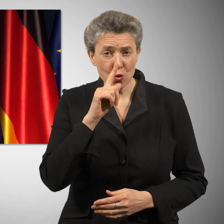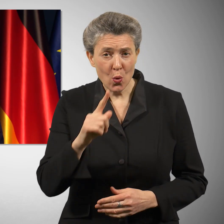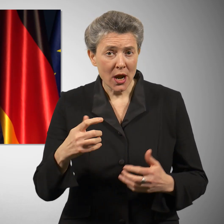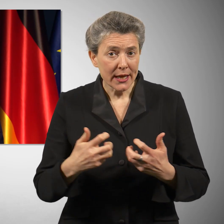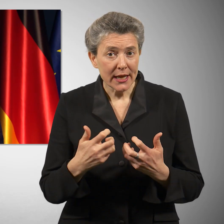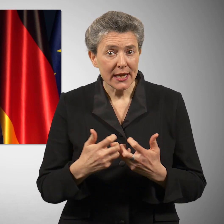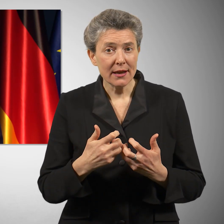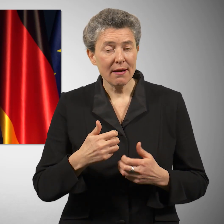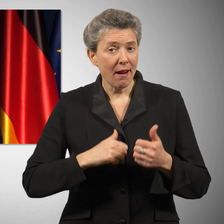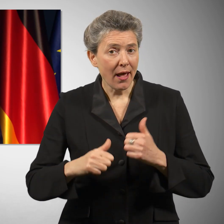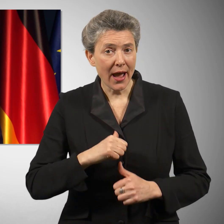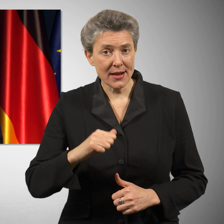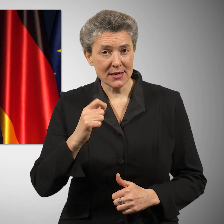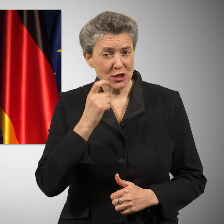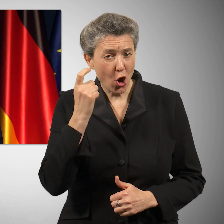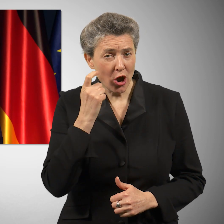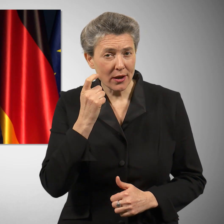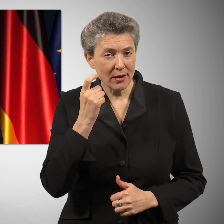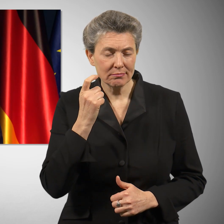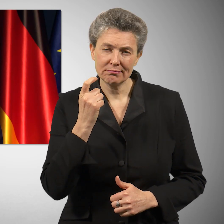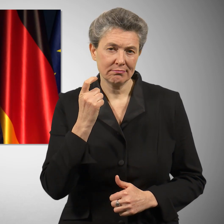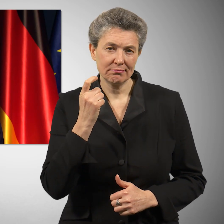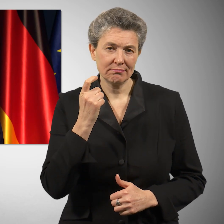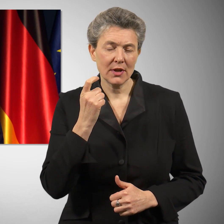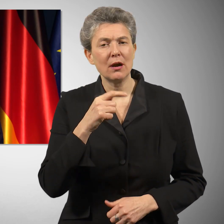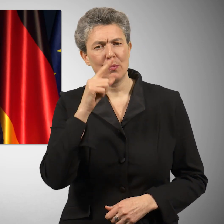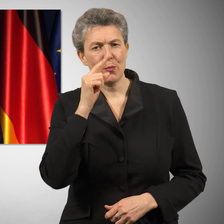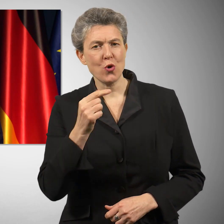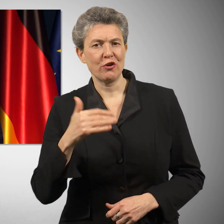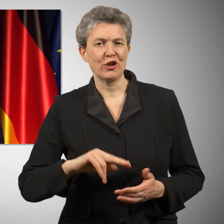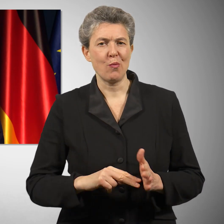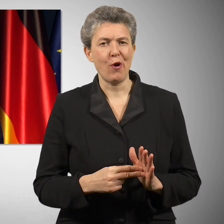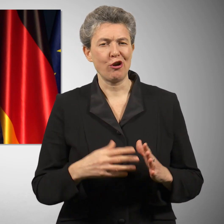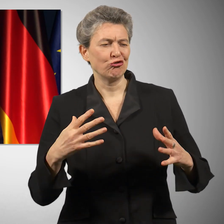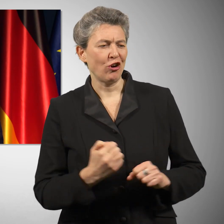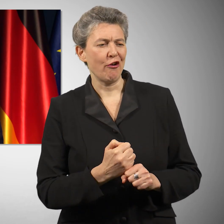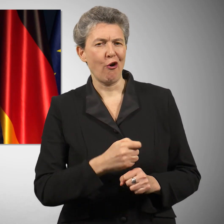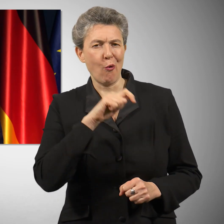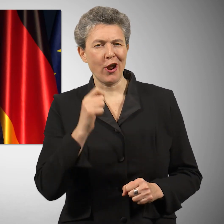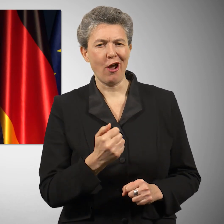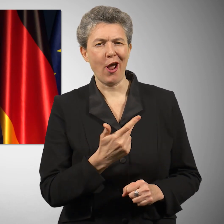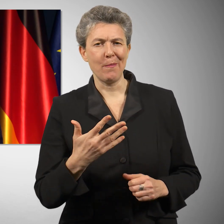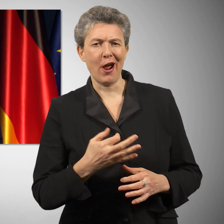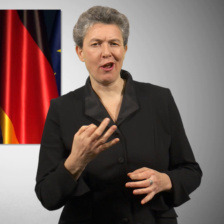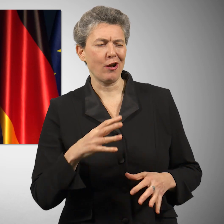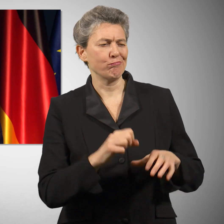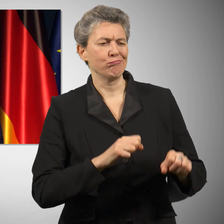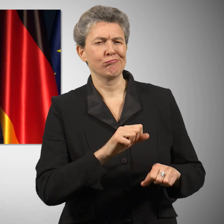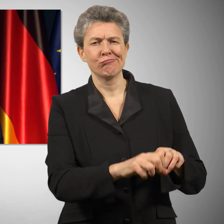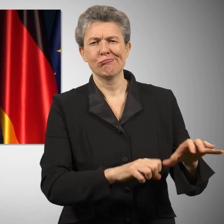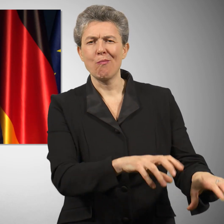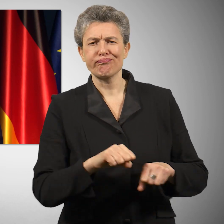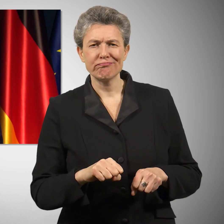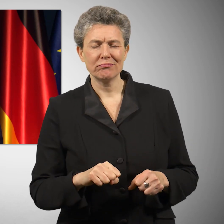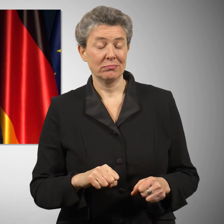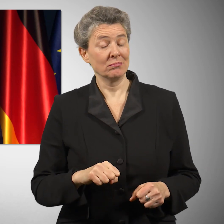von Krieg, Leid und Sorge. Putin hat die Ukraine eben nicht in wenigen Tagen überrannt, wie er geplant hatte.